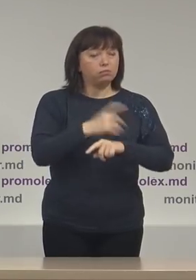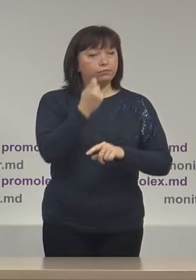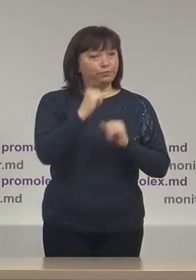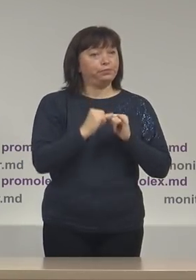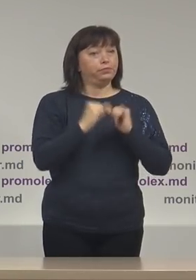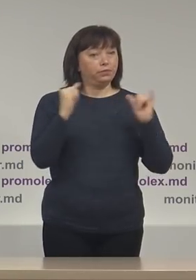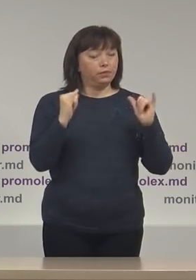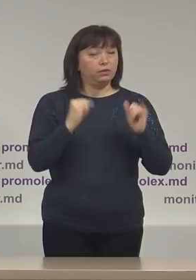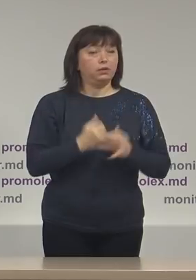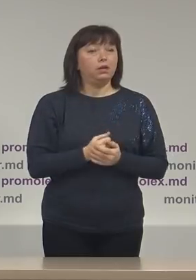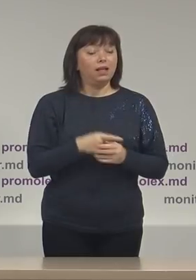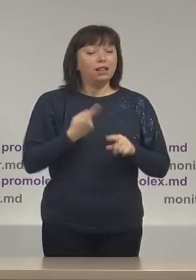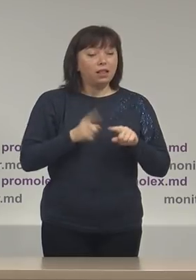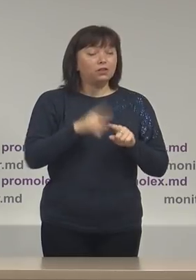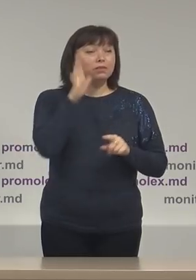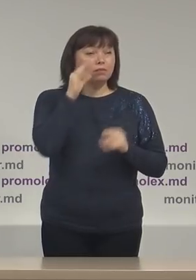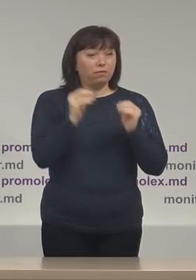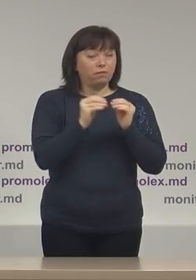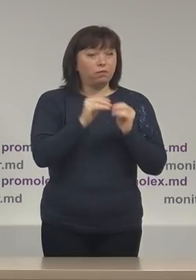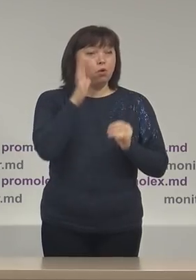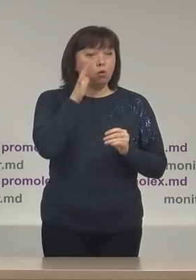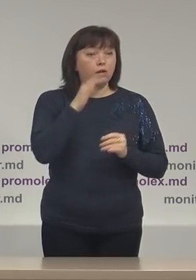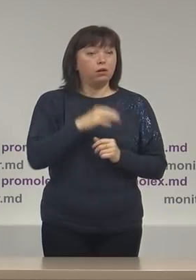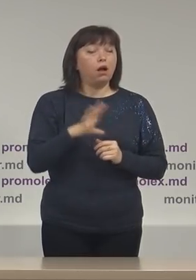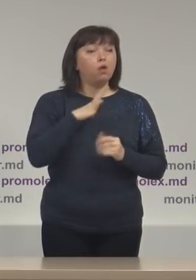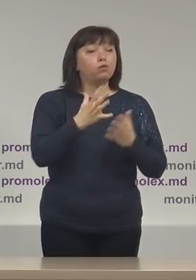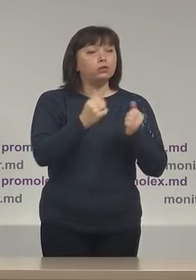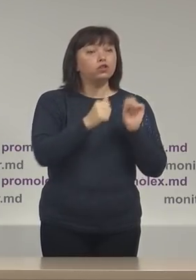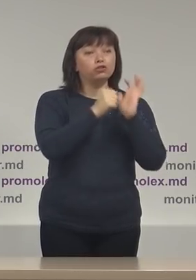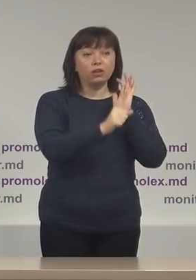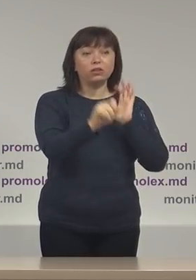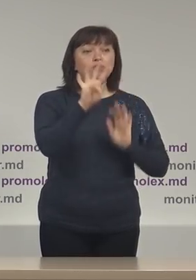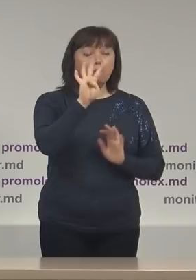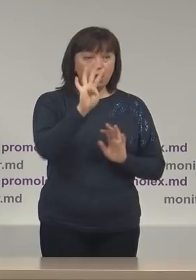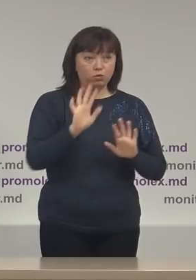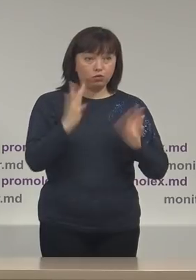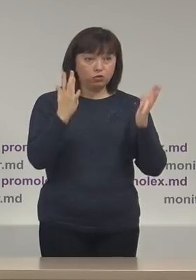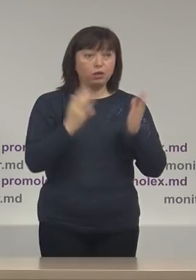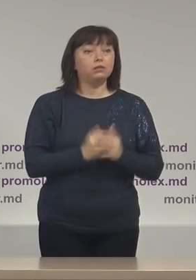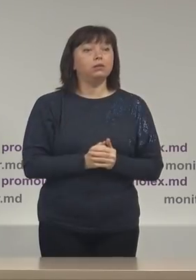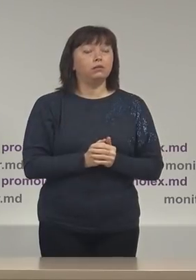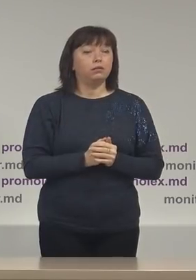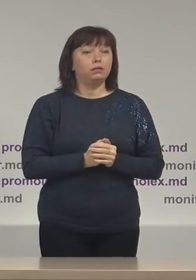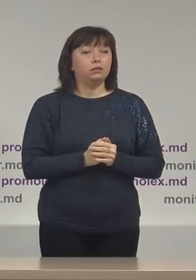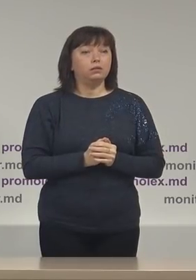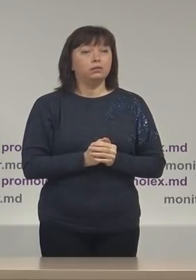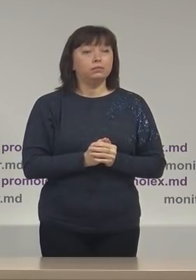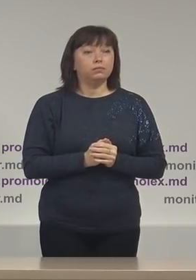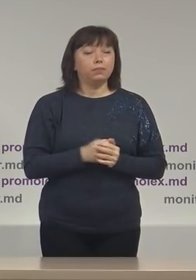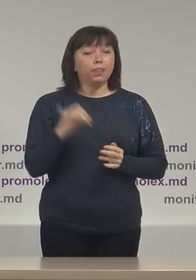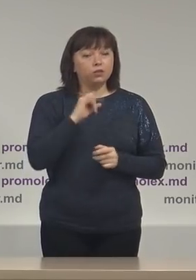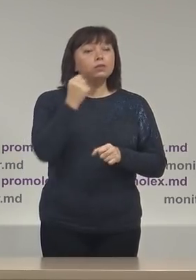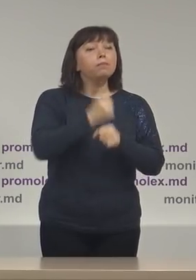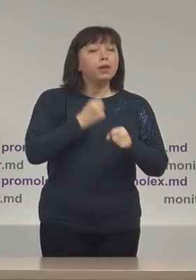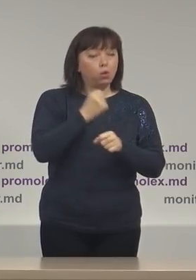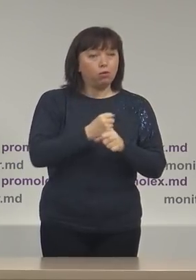creștere. La aceeași oră, în primul tur de scrutin, au fost recepționate 64 incidente și